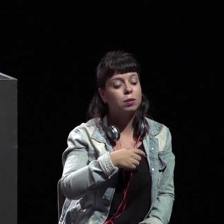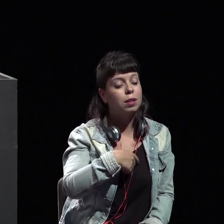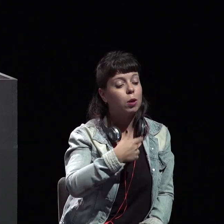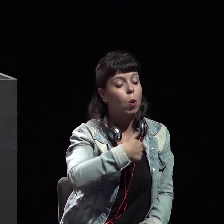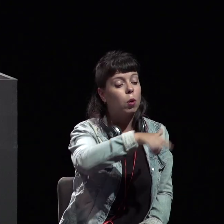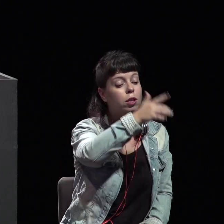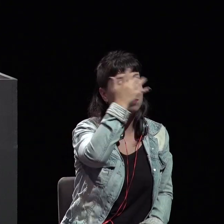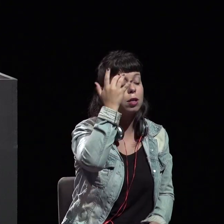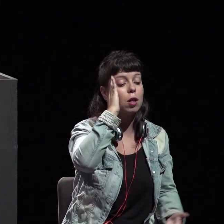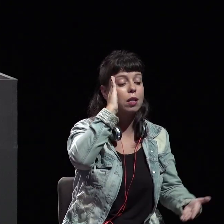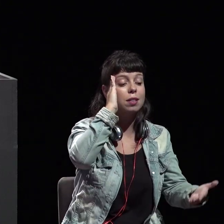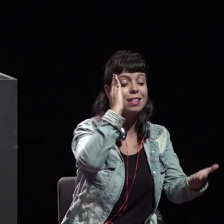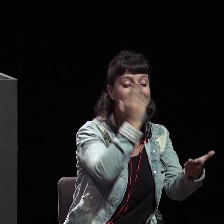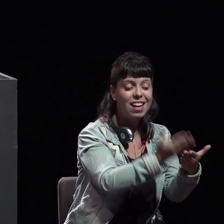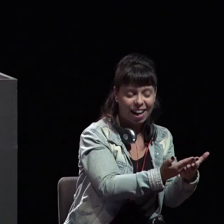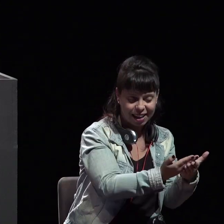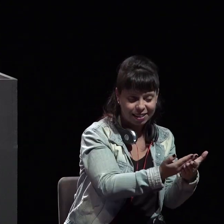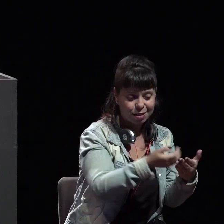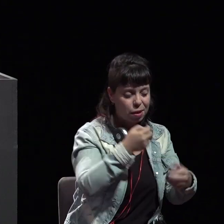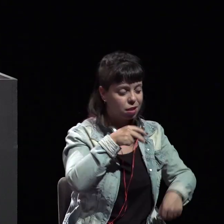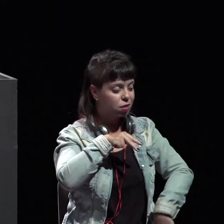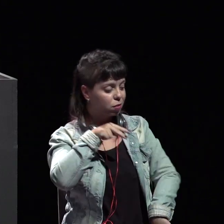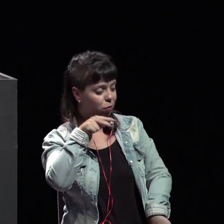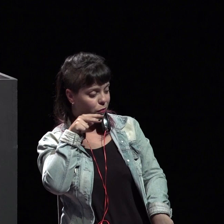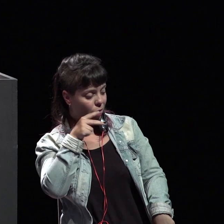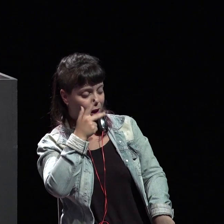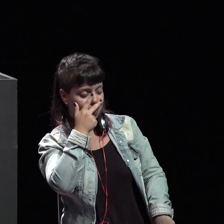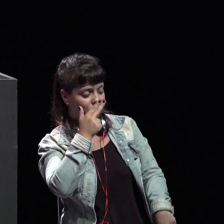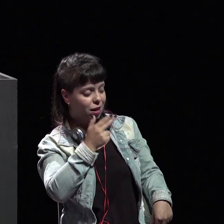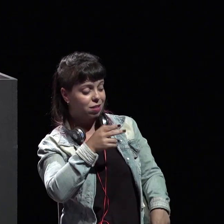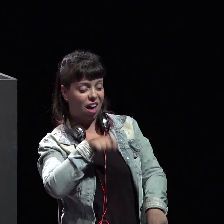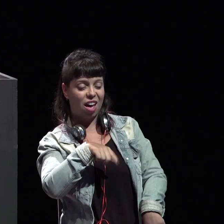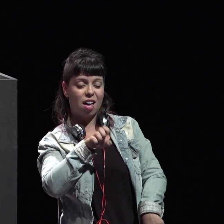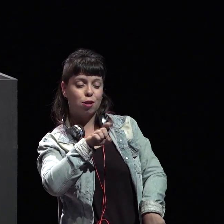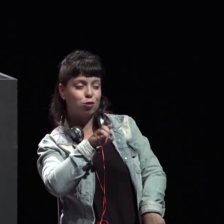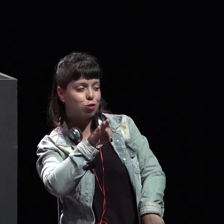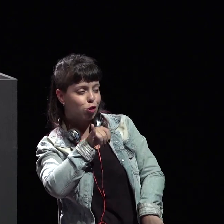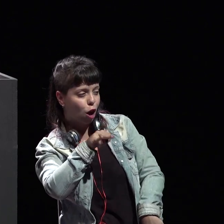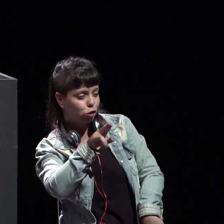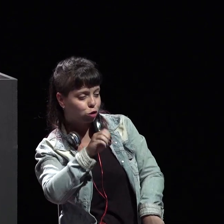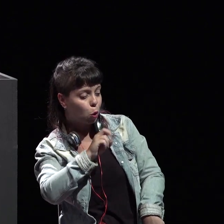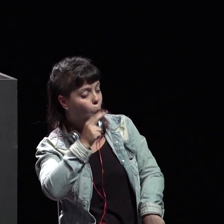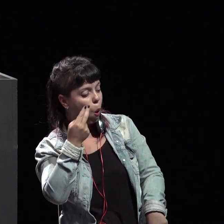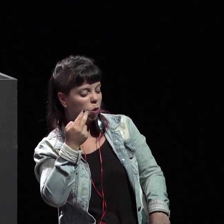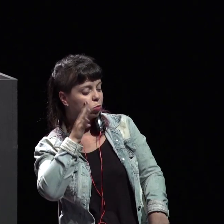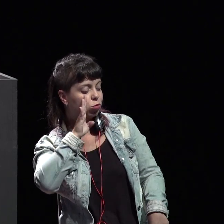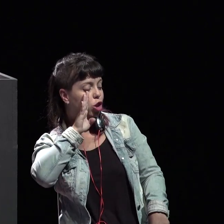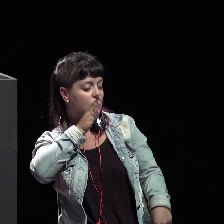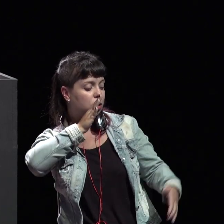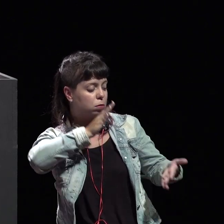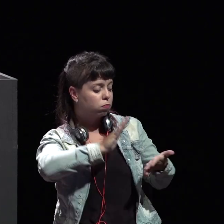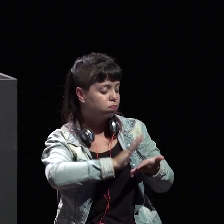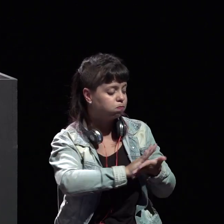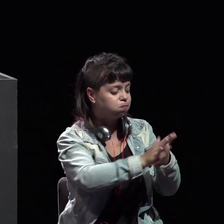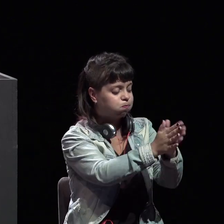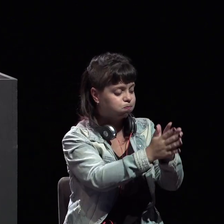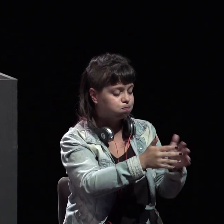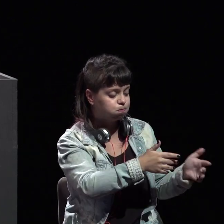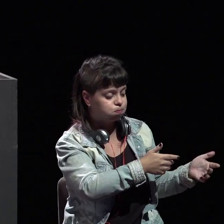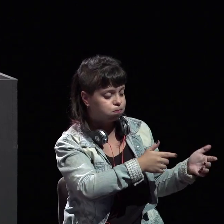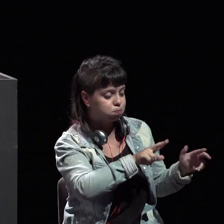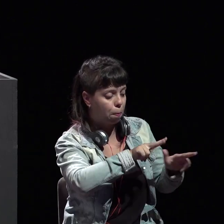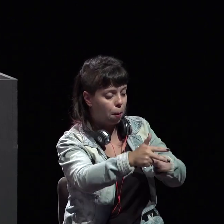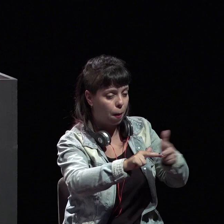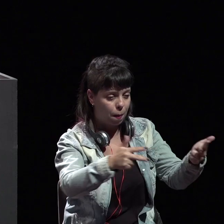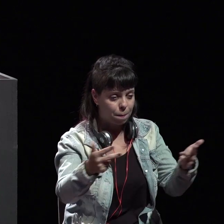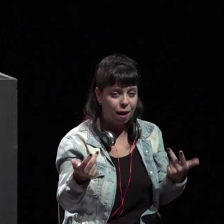e potencialmente controláveis pela razão crítica, ou então simplesmente aniquiláveis pelas práticas genocidas. Dentre o conjunto abundante de exemplos,